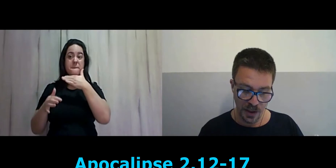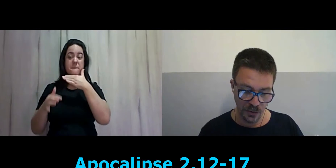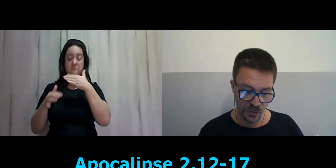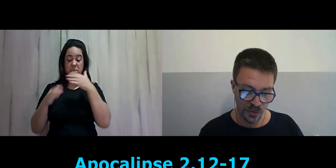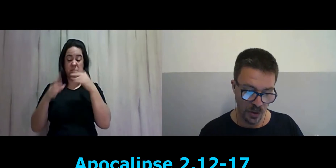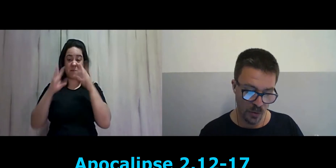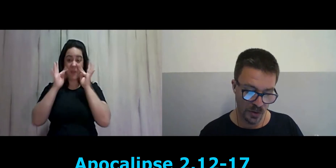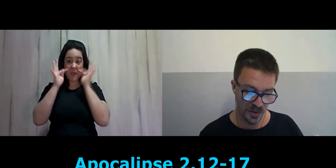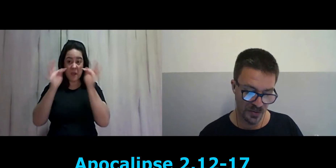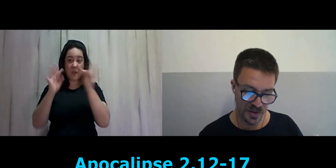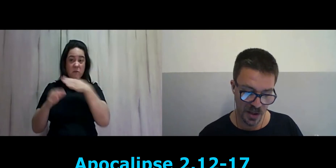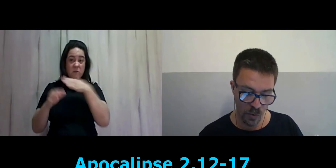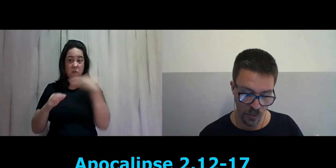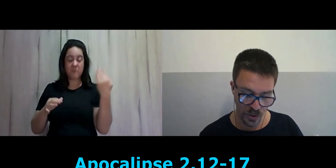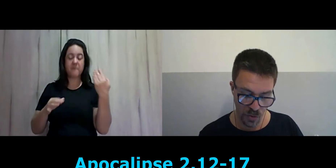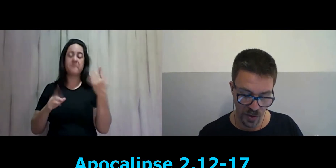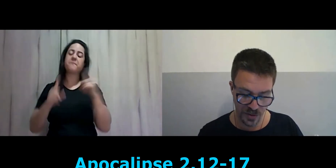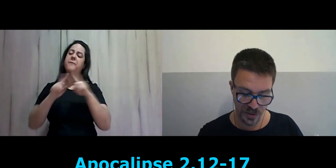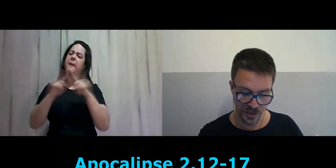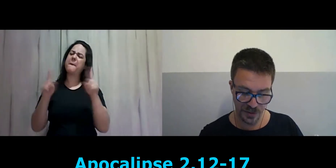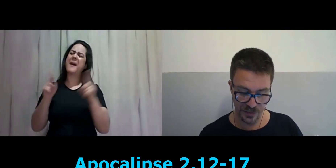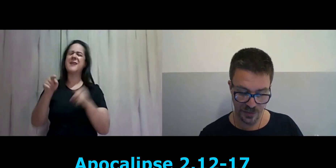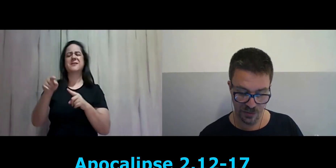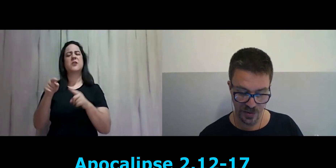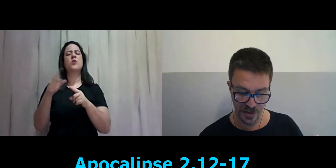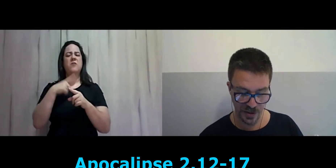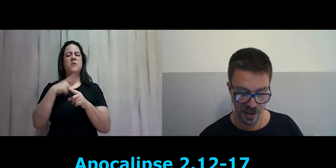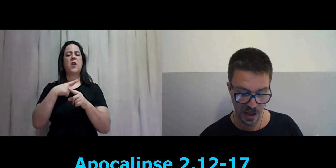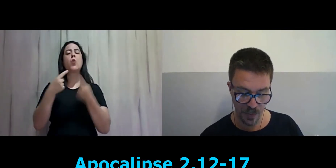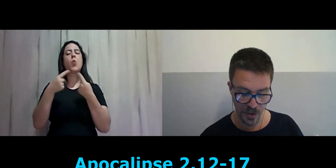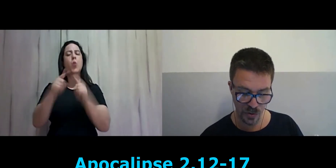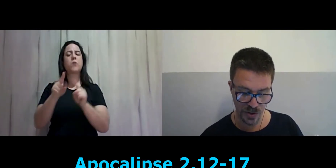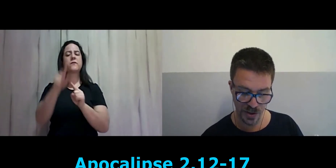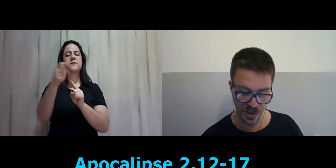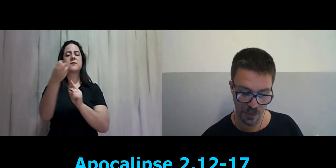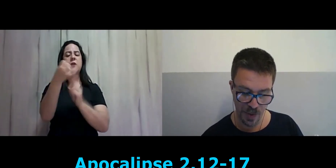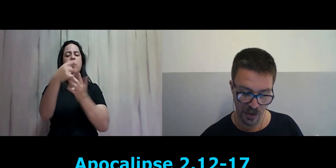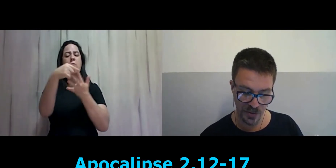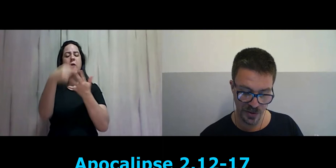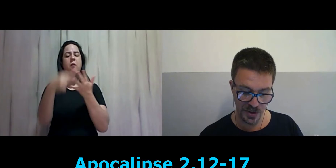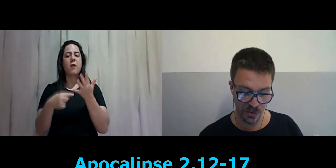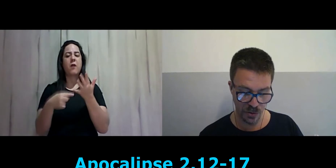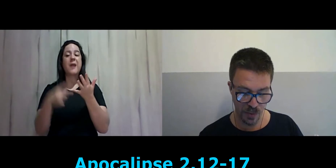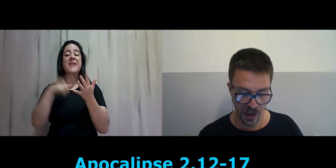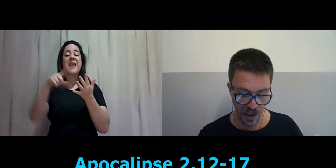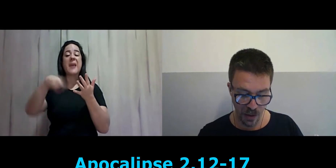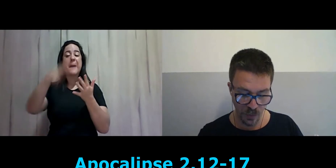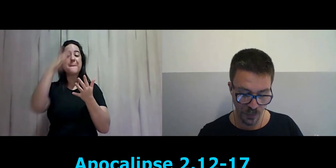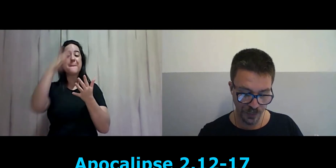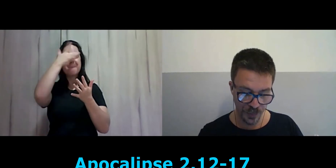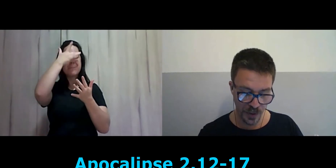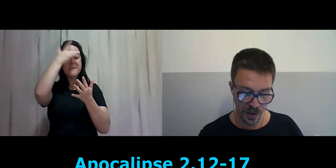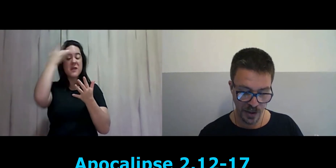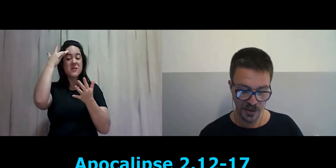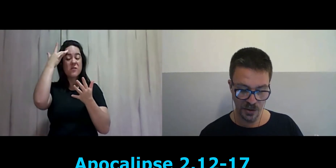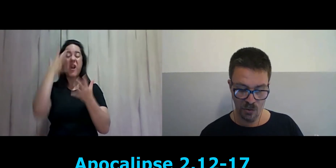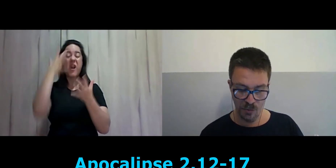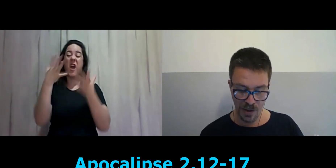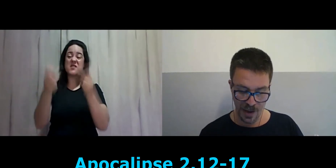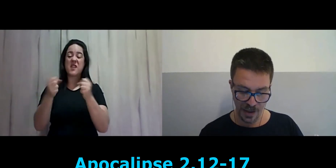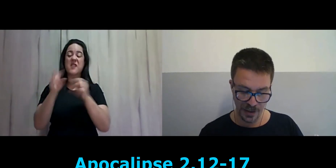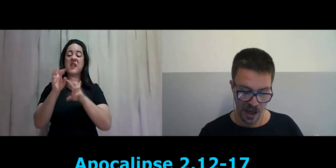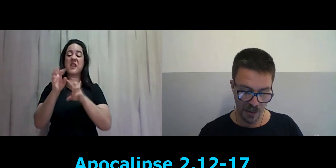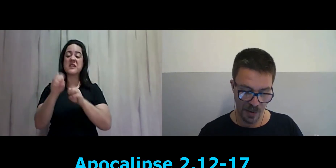No entanto, tenho contra você algumas coisas. Você tem aí pessoas que se apegam aos ensinos de Balaão, que